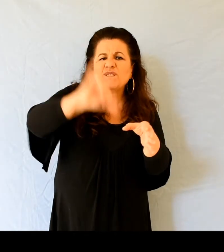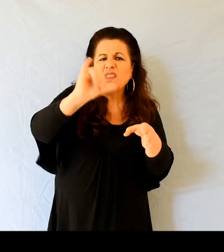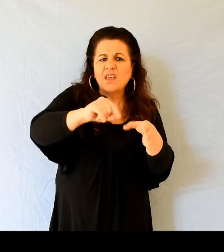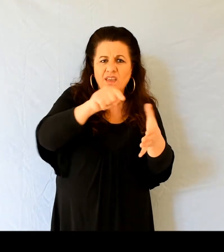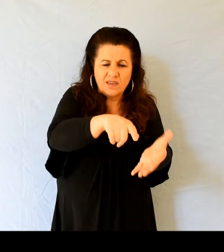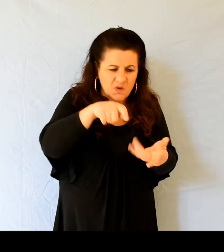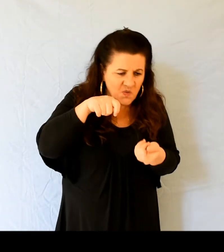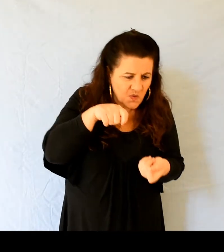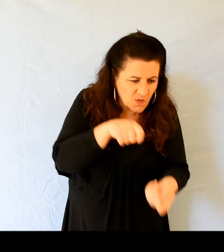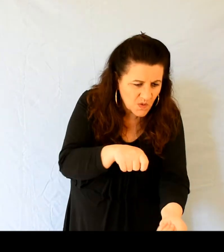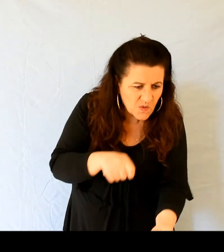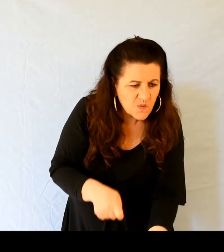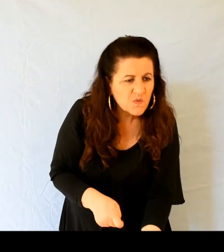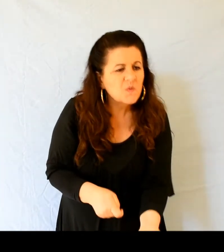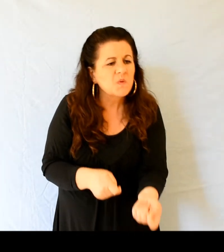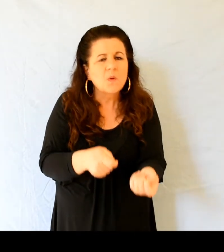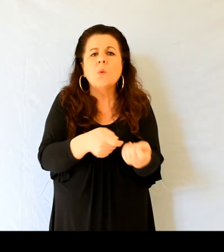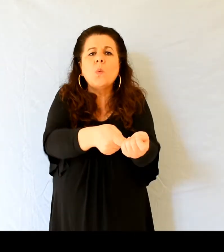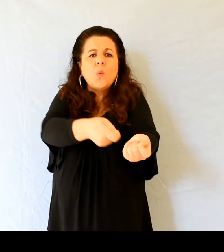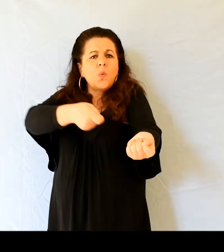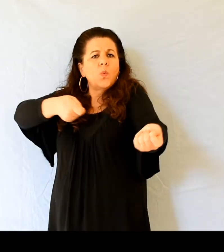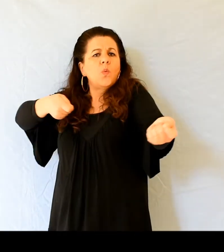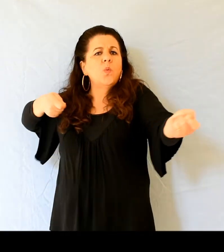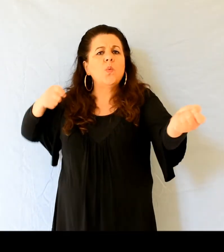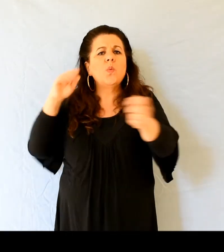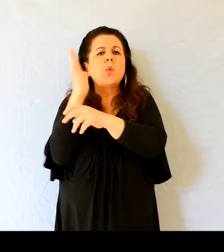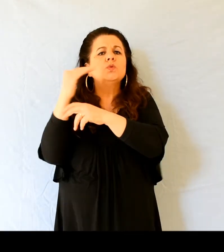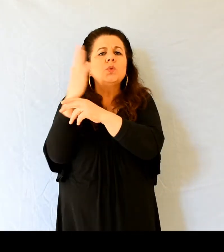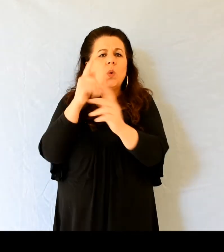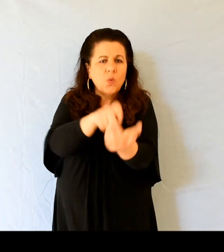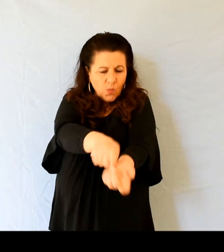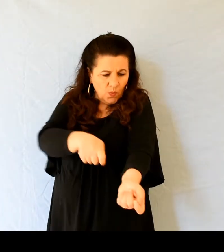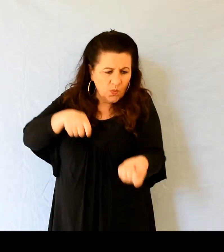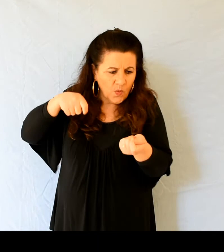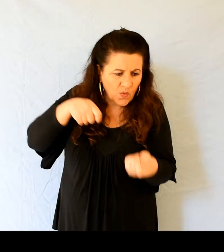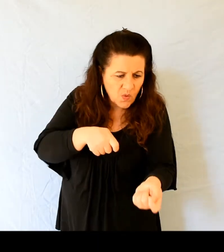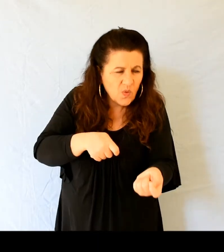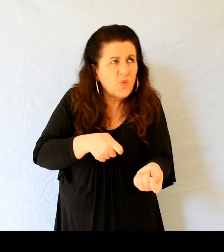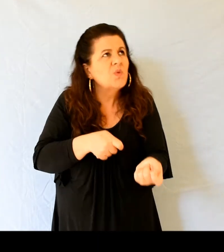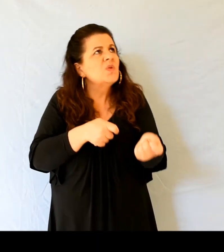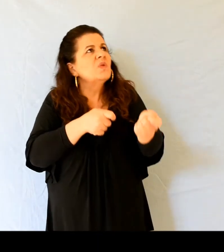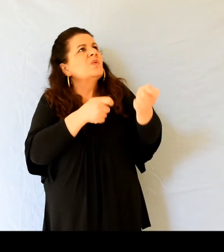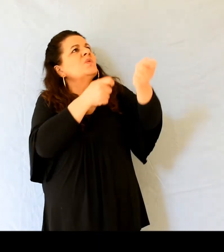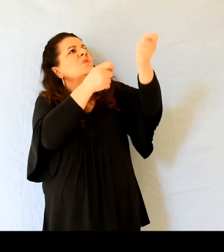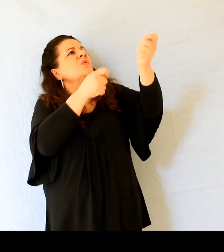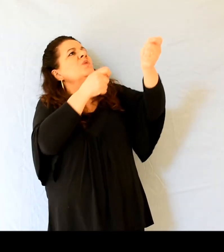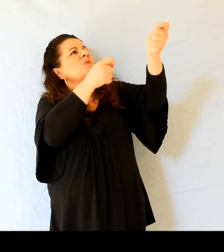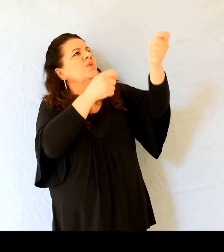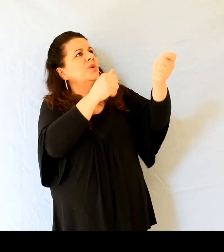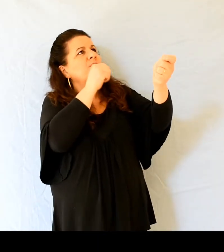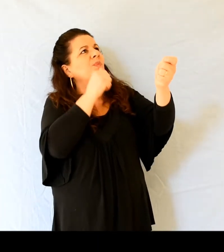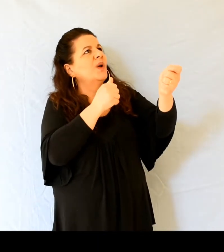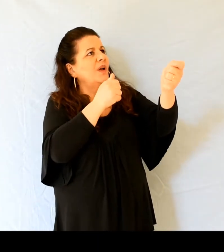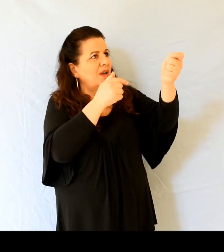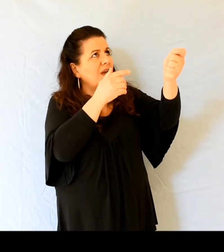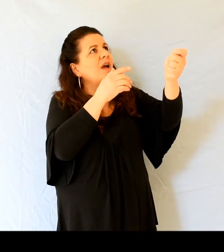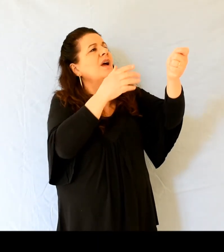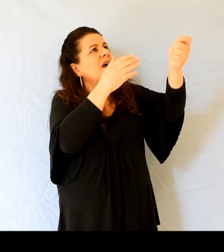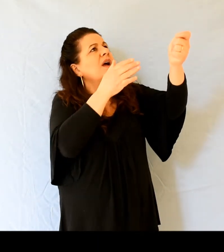et il la mit au bout d'un roseau, et il lui donnait à boire en disant « Attendez, nous